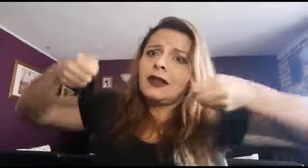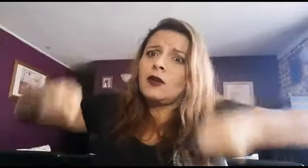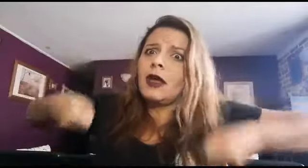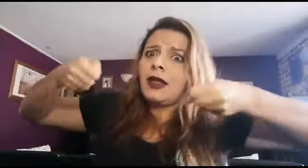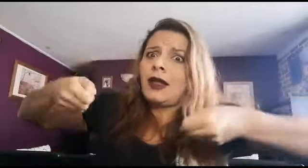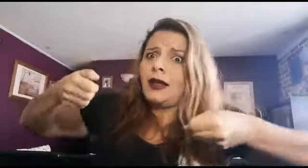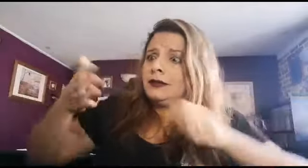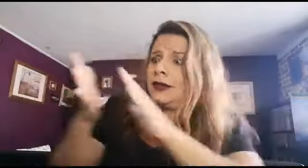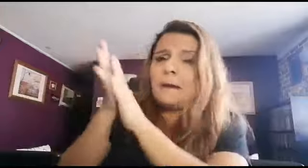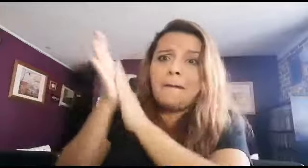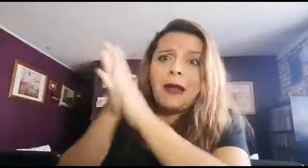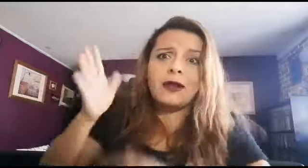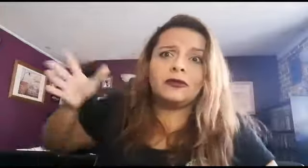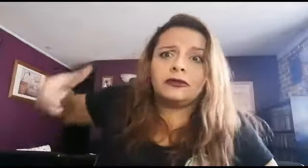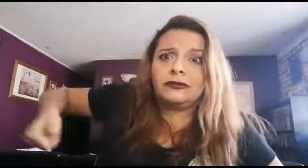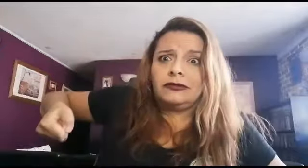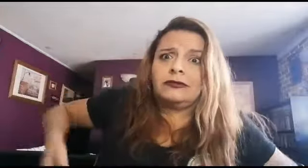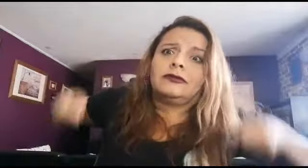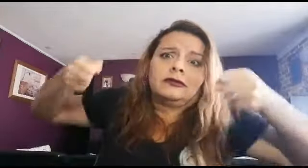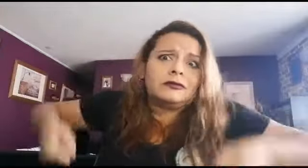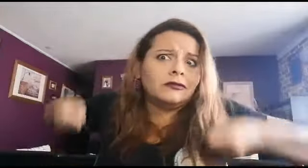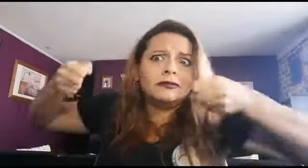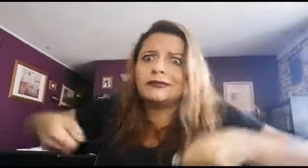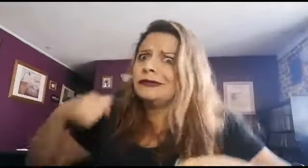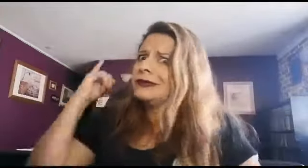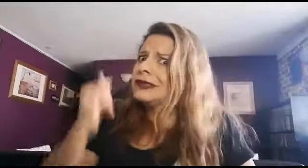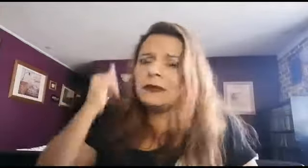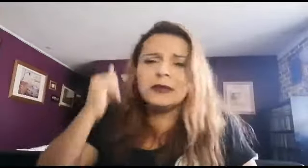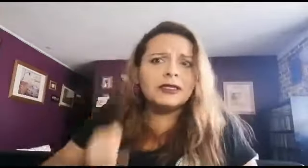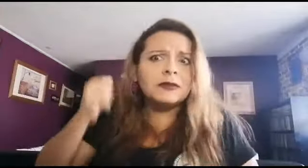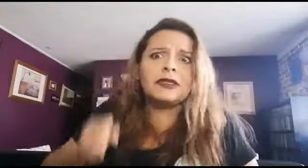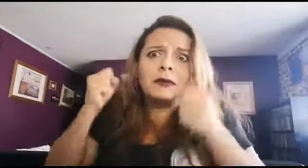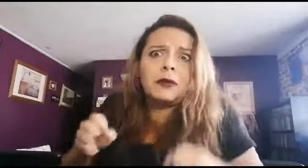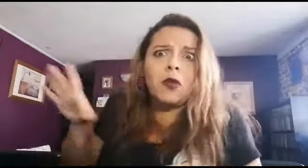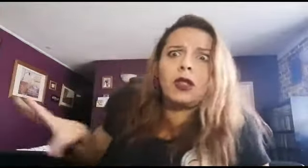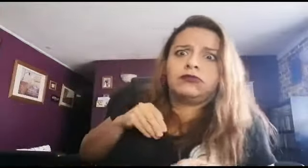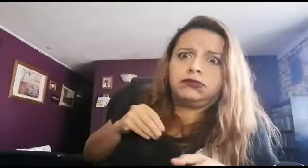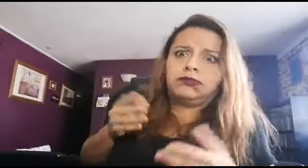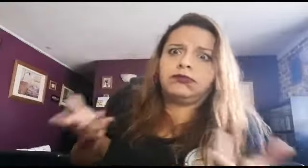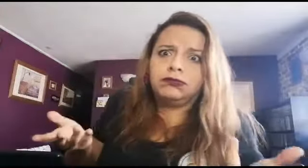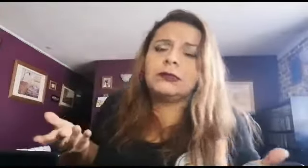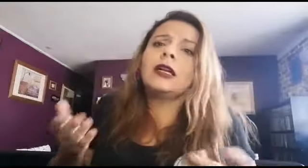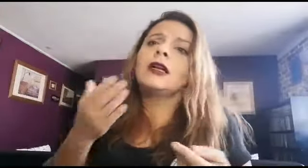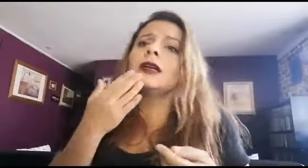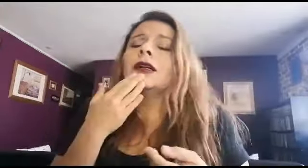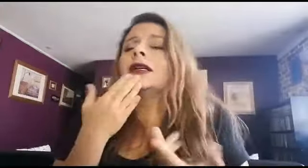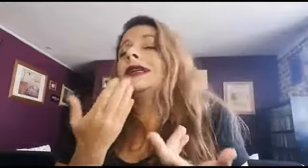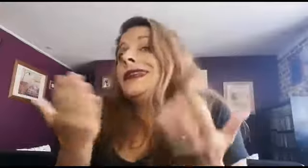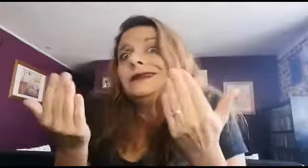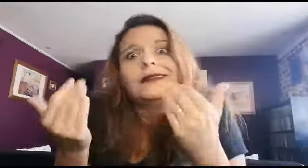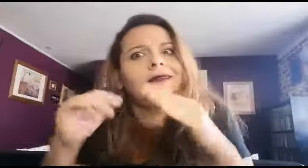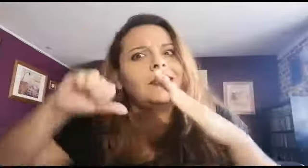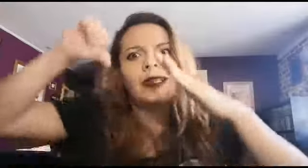puedan acceder por ejemplo tenemos las mujeres que tienen diversidad móvil que utilizan en silla de ruedas